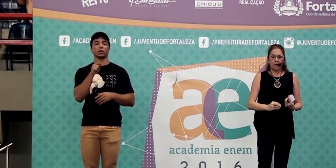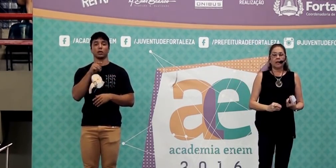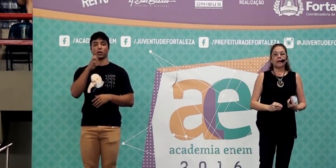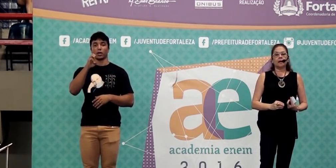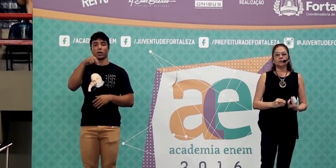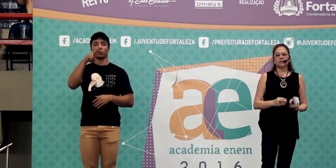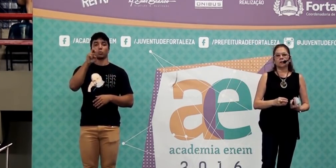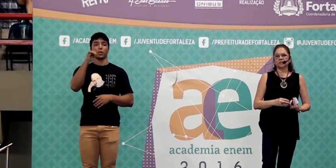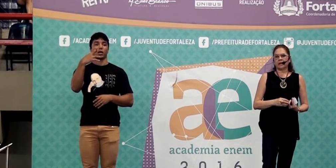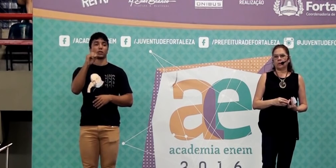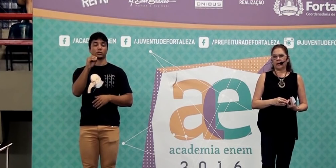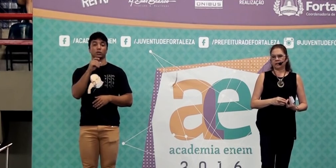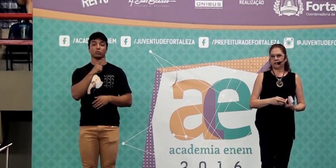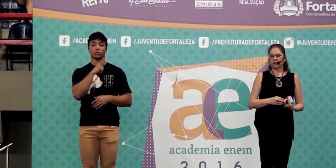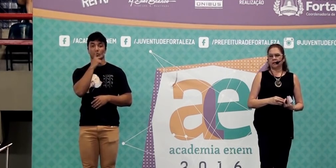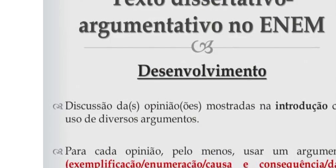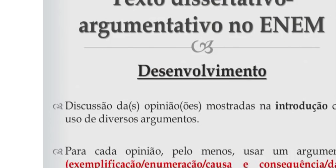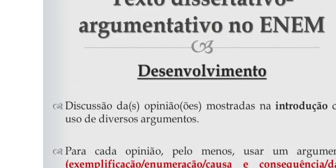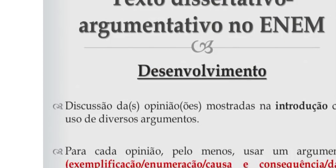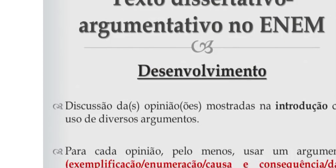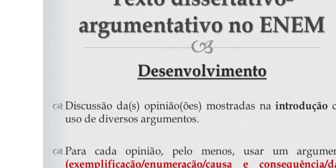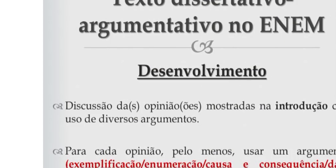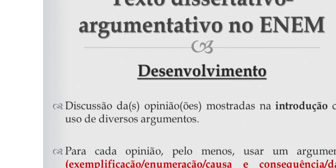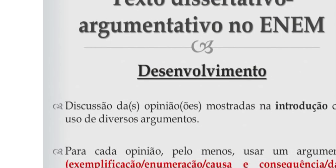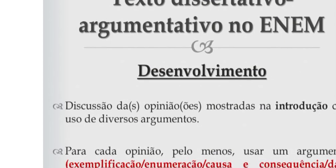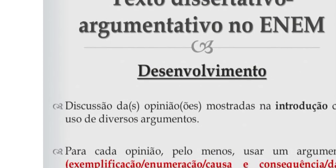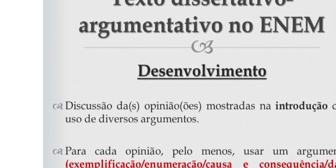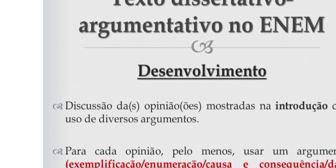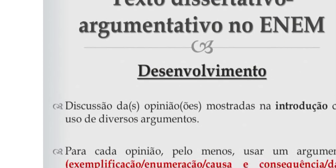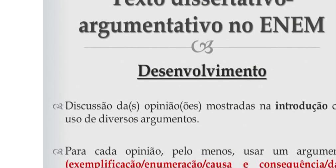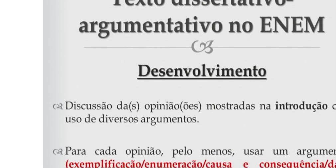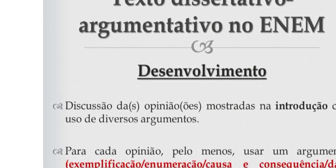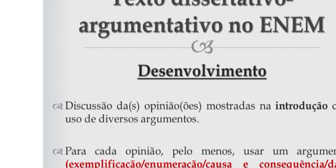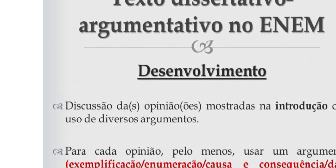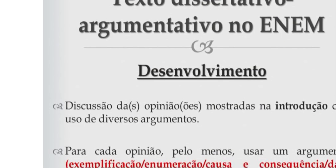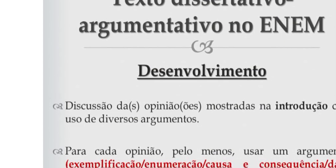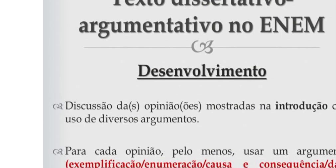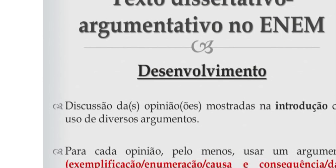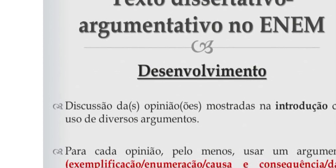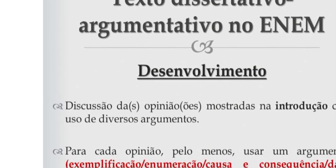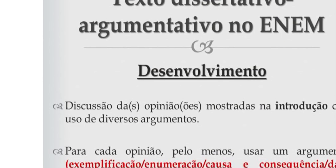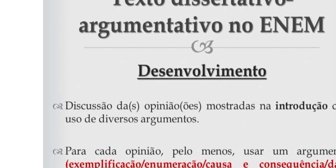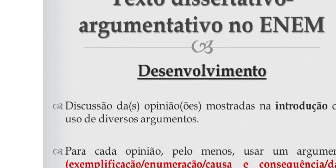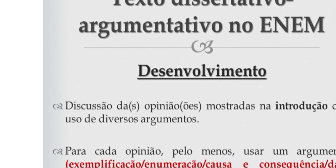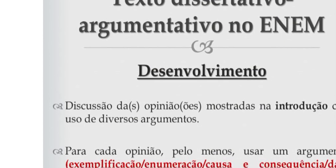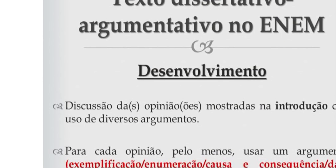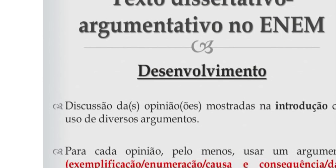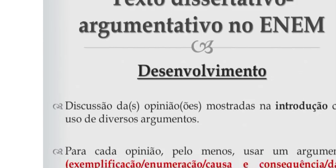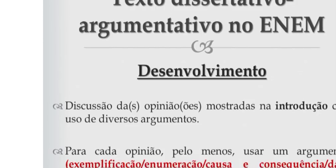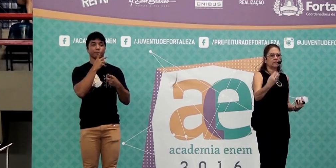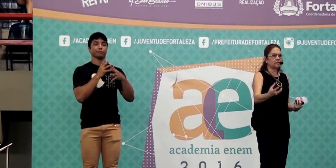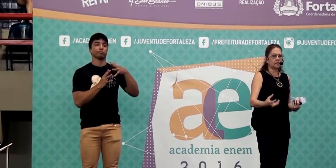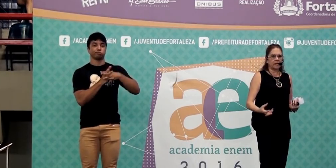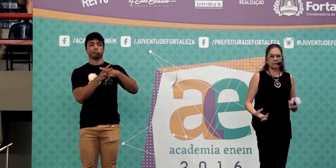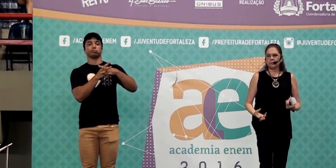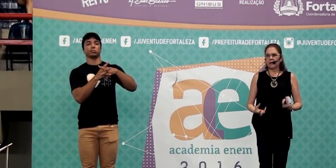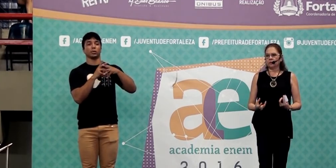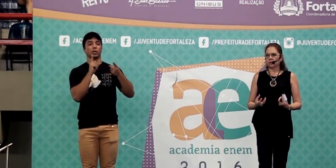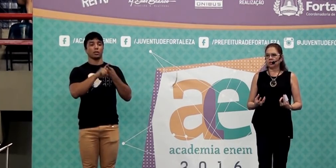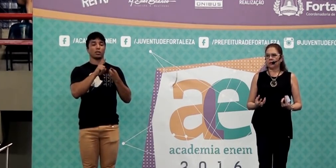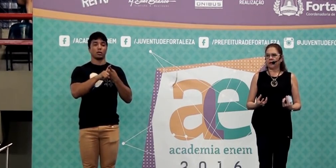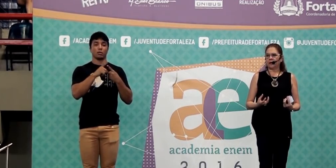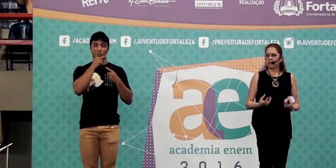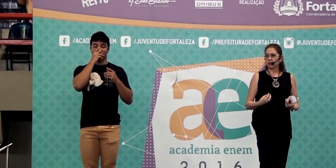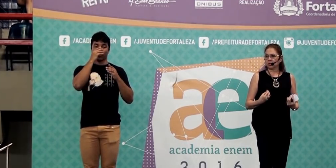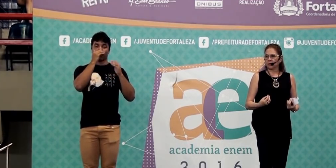enumeração. Causa e consequência. Se você fala, por exemplo, desses excessos, desses